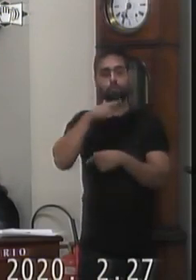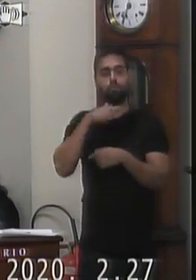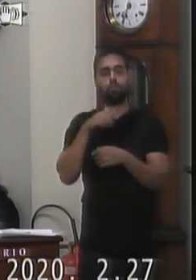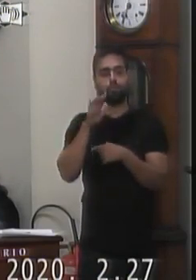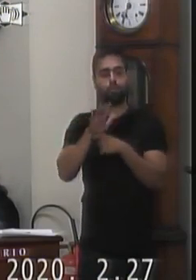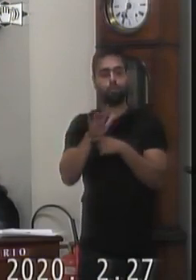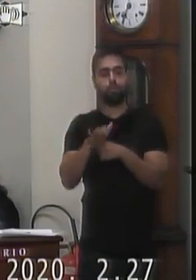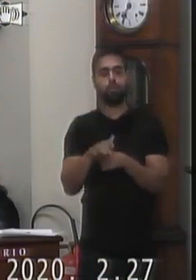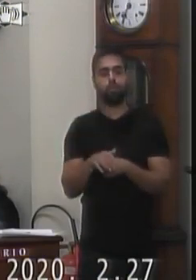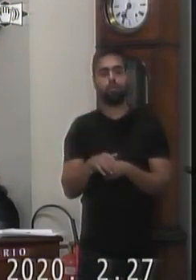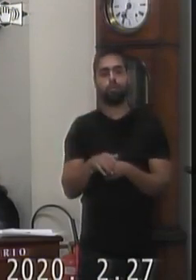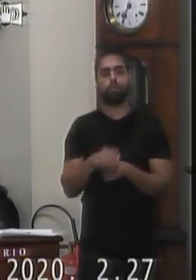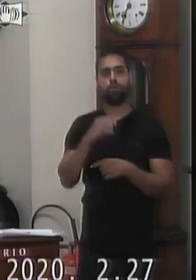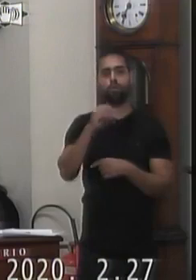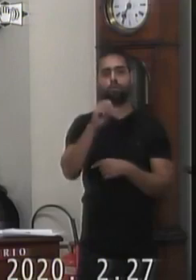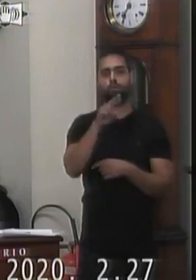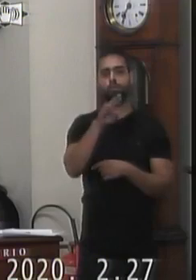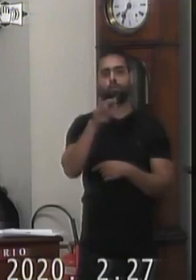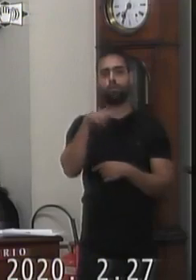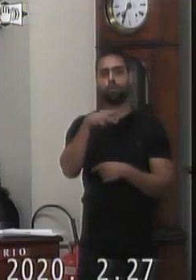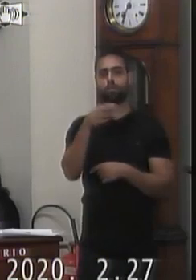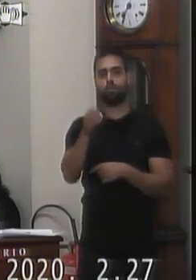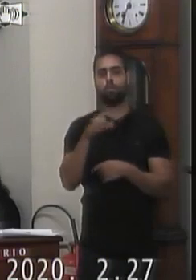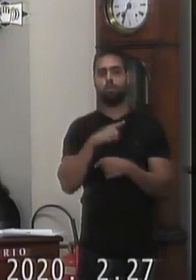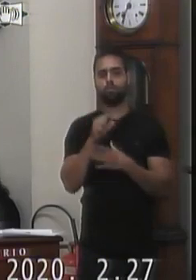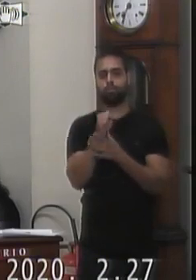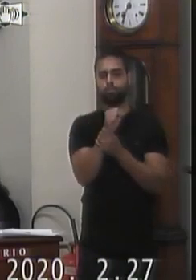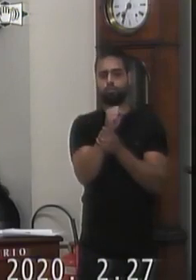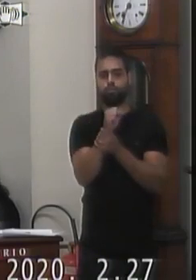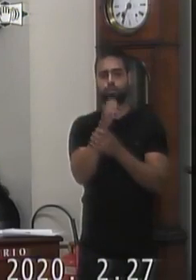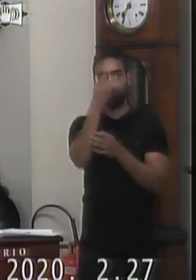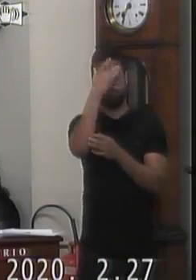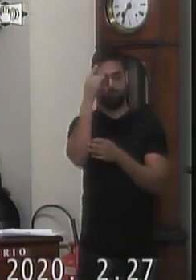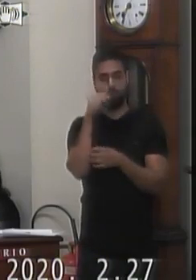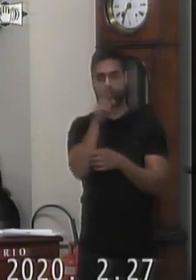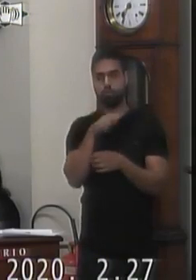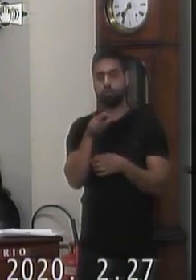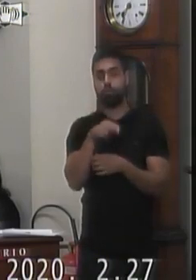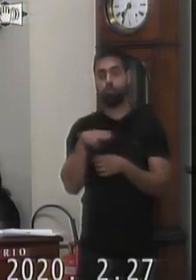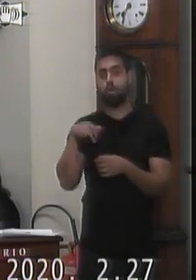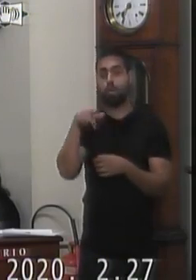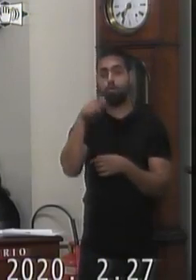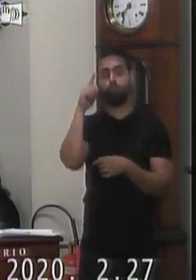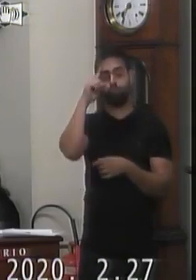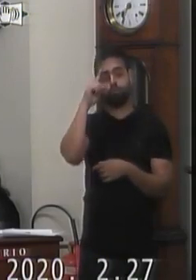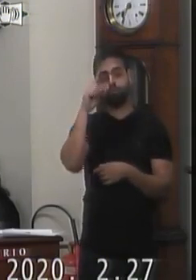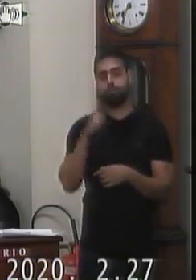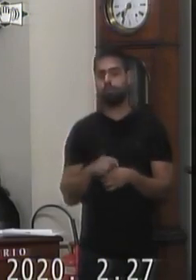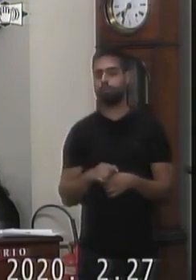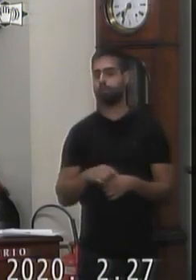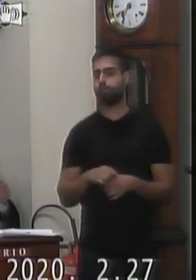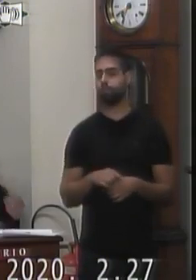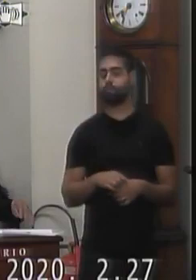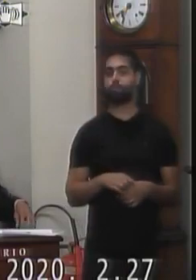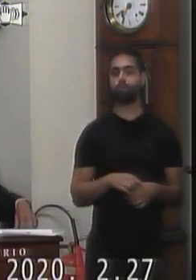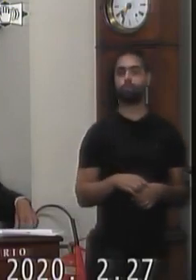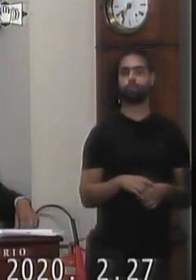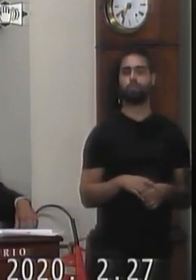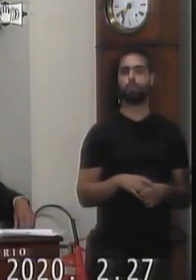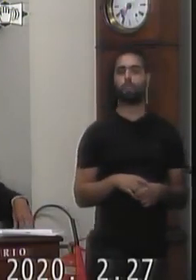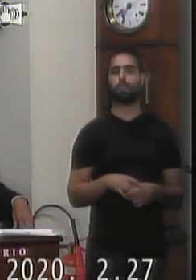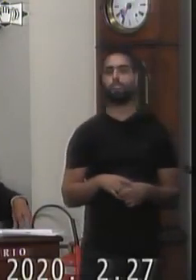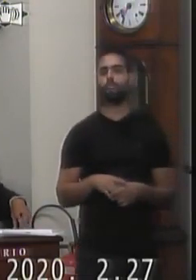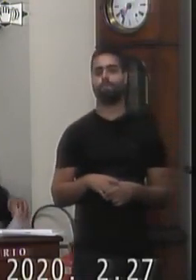A instalação de um corrimão proporcionará maior segurança às várias pessoas que utilizam a passagem diariamente. Sala das Sessões, 27 de fevereiro,